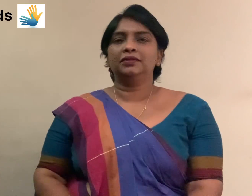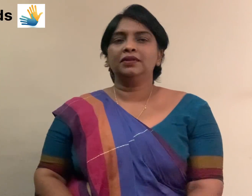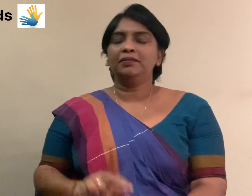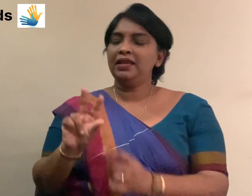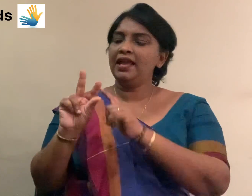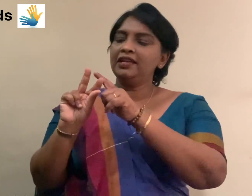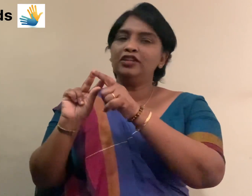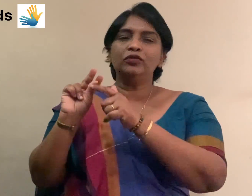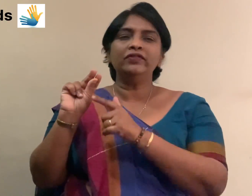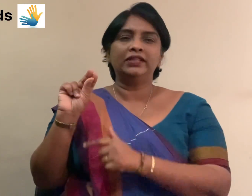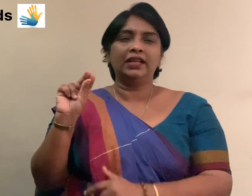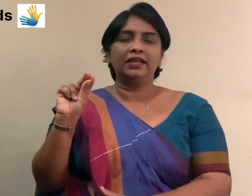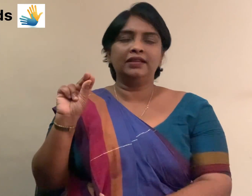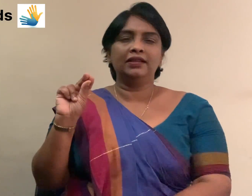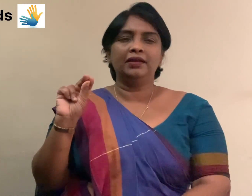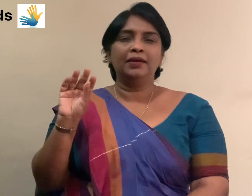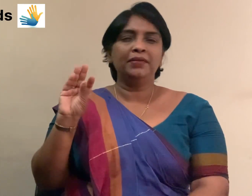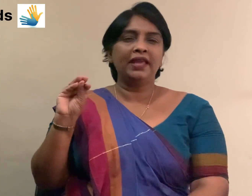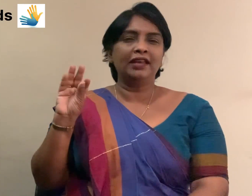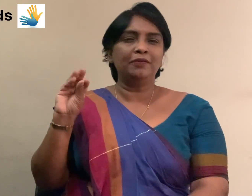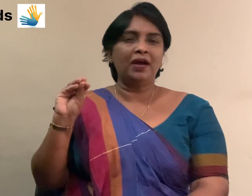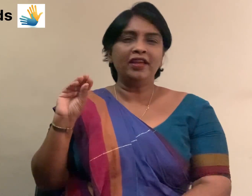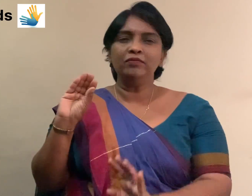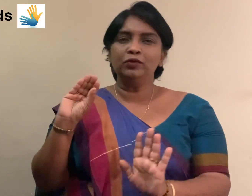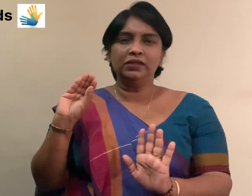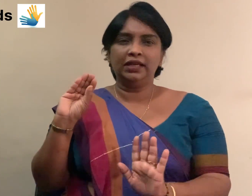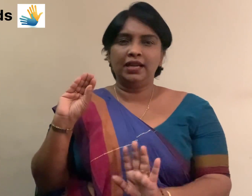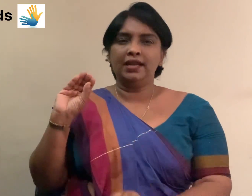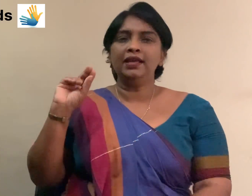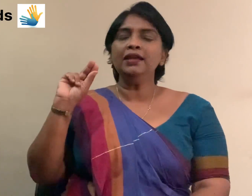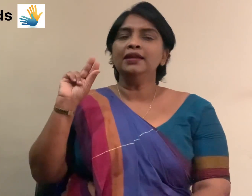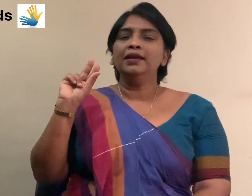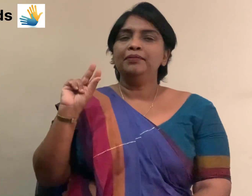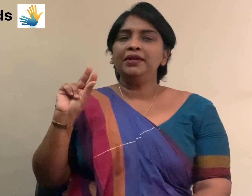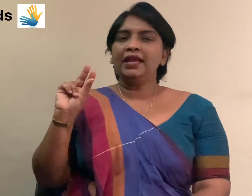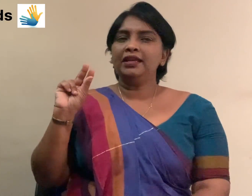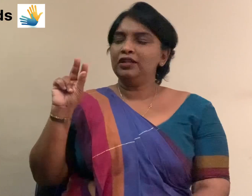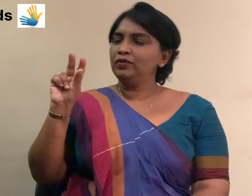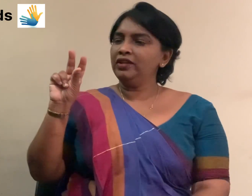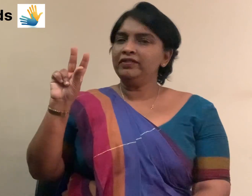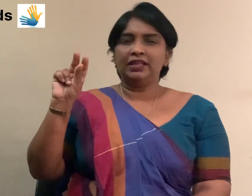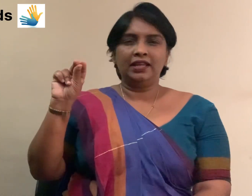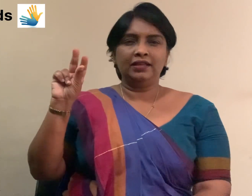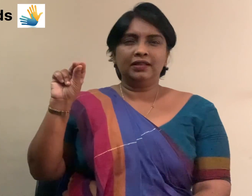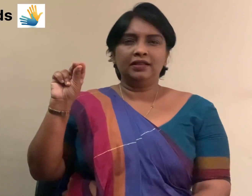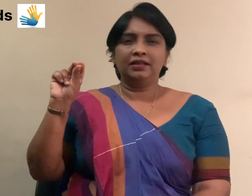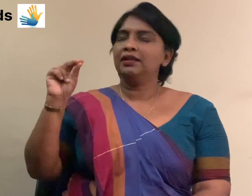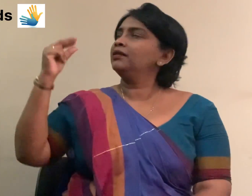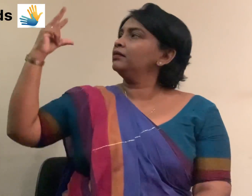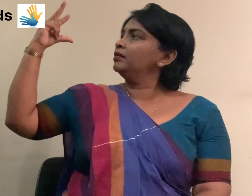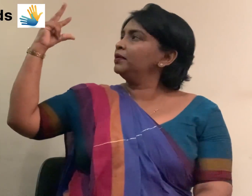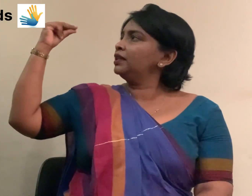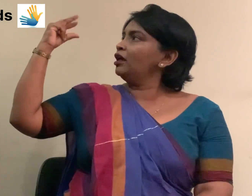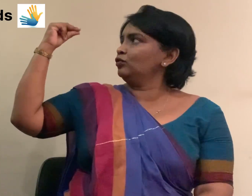මේ ඇඟිලි තුන විතරයි. මේ ඇඟිලි පහ ඒ මුකුත් කරන්නේ නැහැ. මේ ඇඟිලි තුනෙන් විතරයි. මේක තරු.